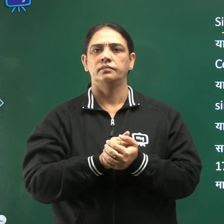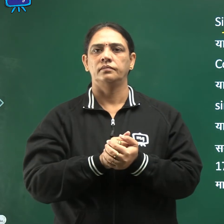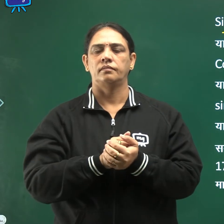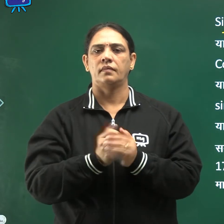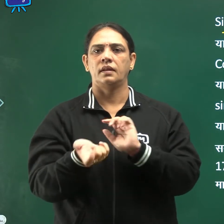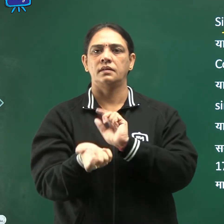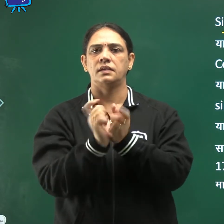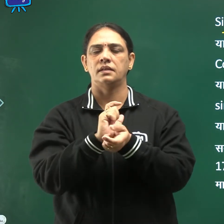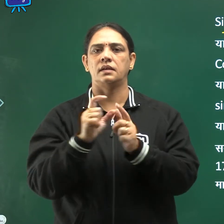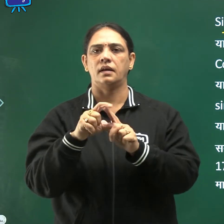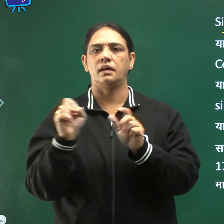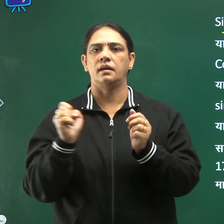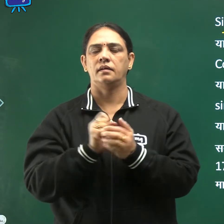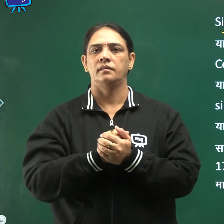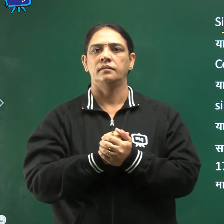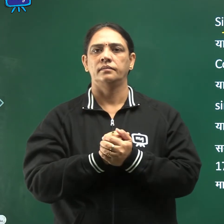चेंज करेंगे